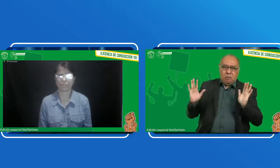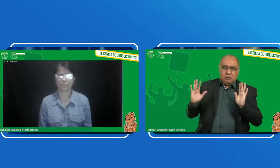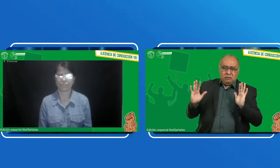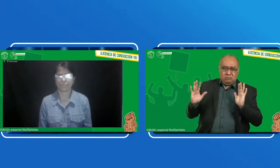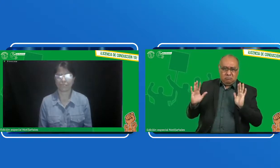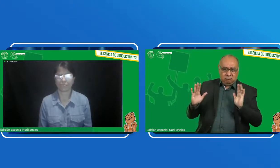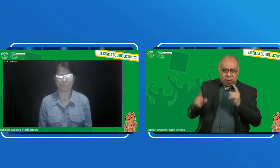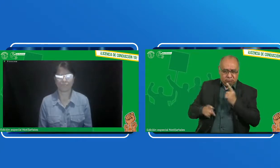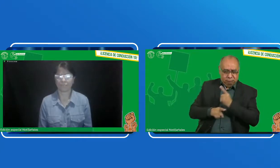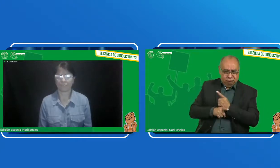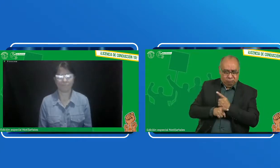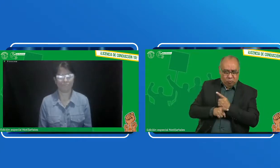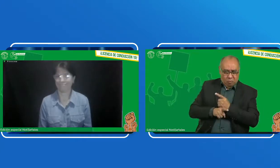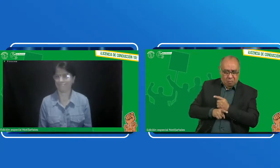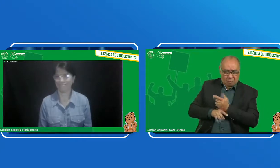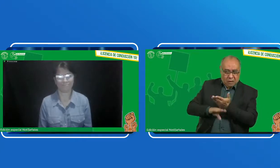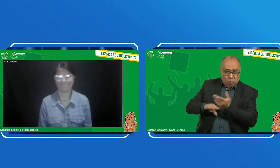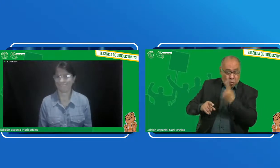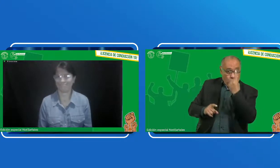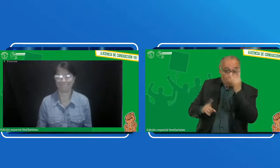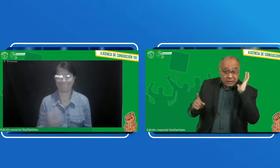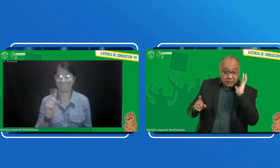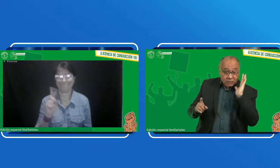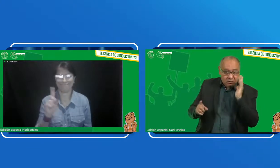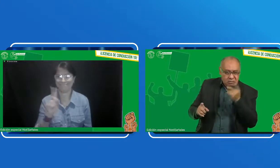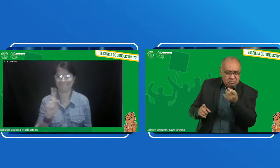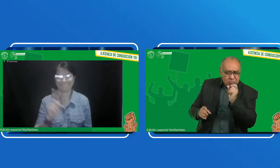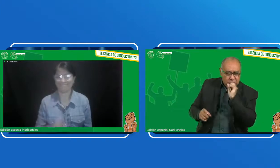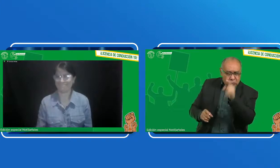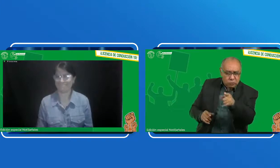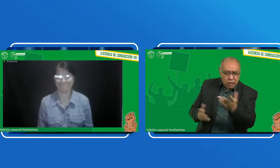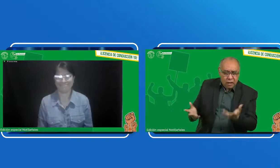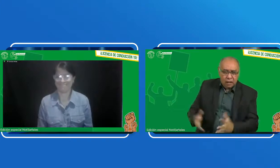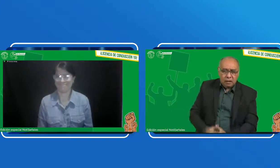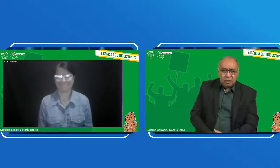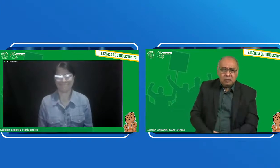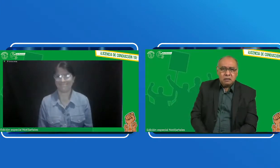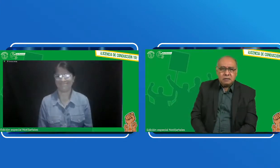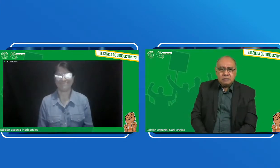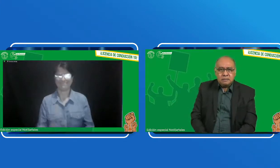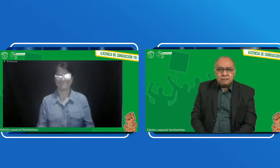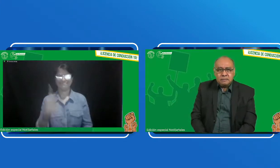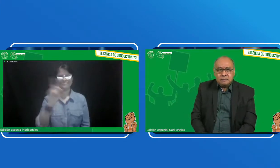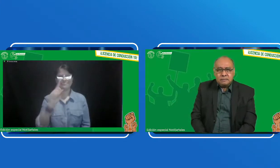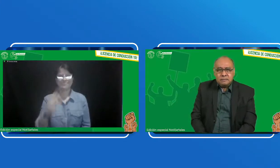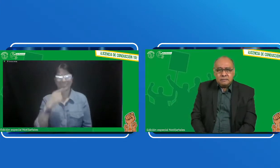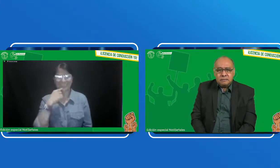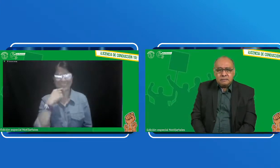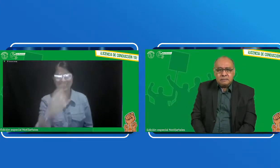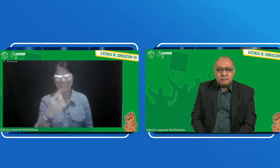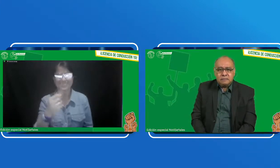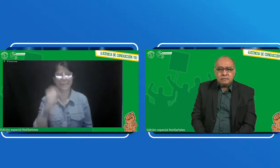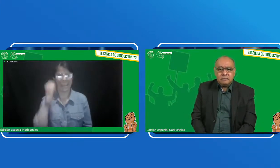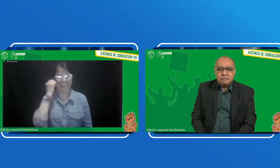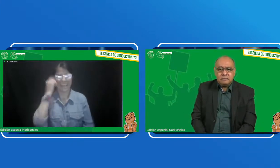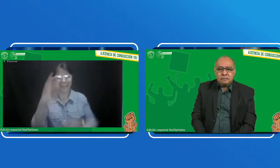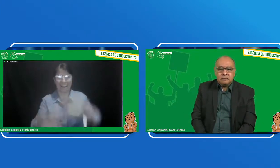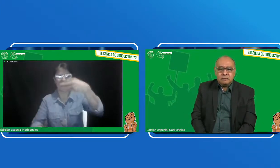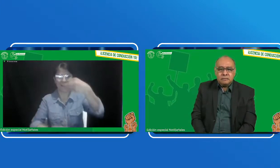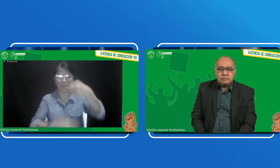acerca de las exigencias de la comunidad sorda, pero habla solamente de exigencias de licencia